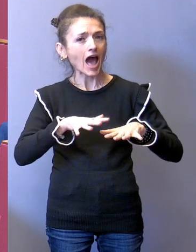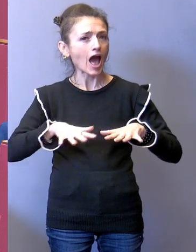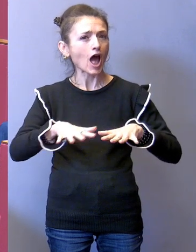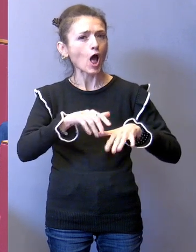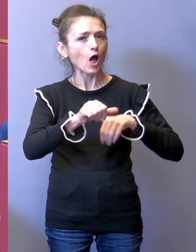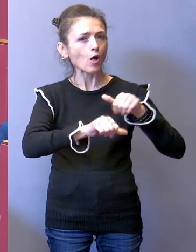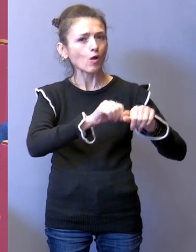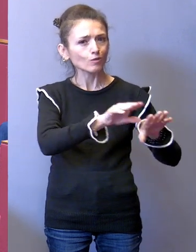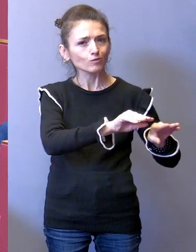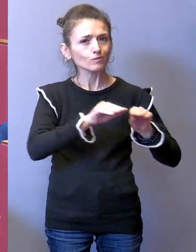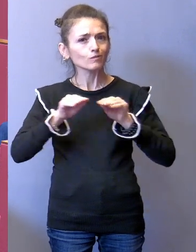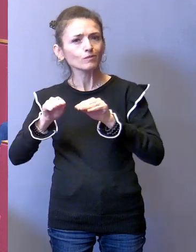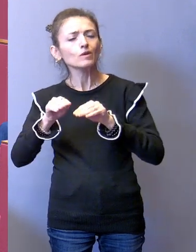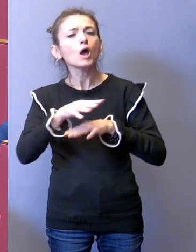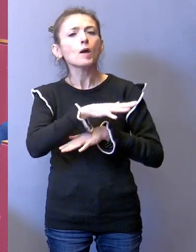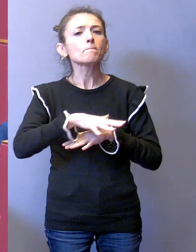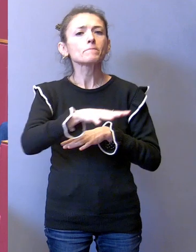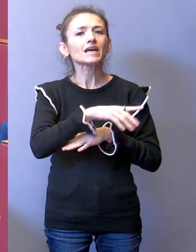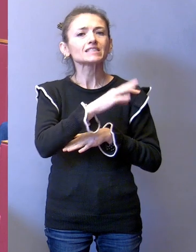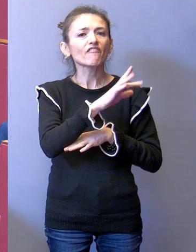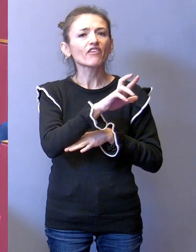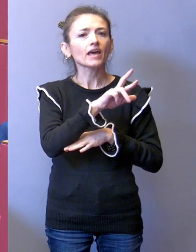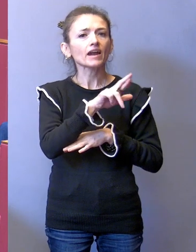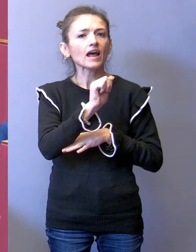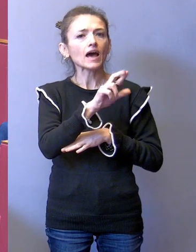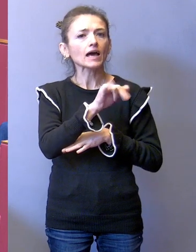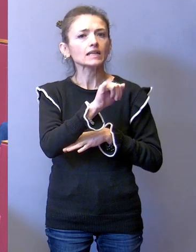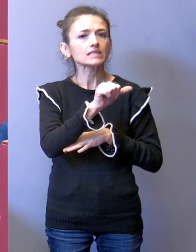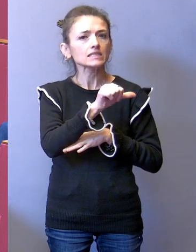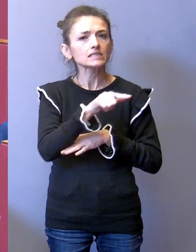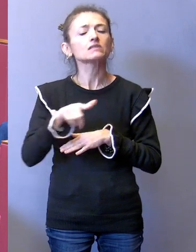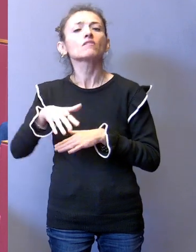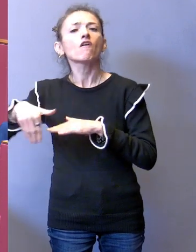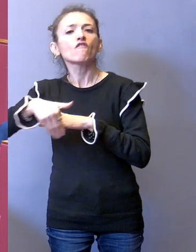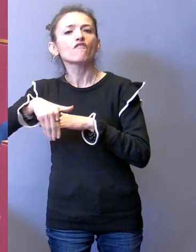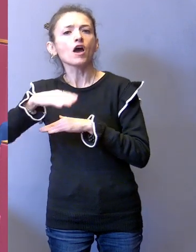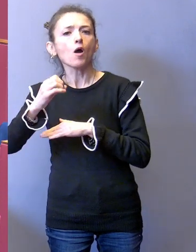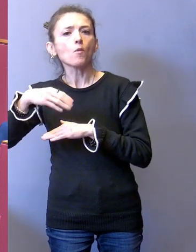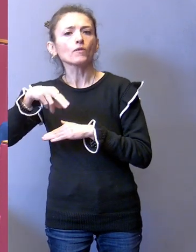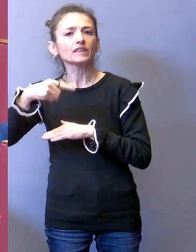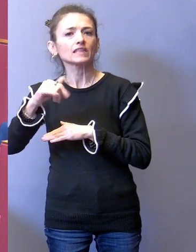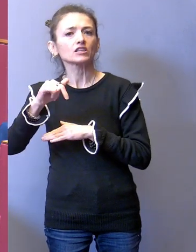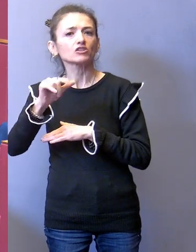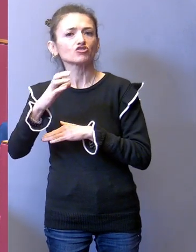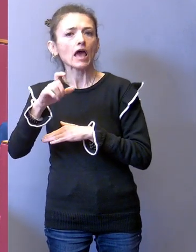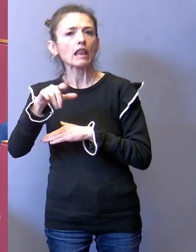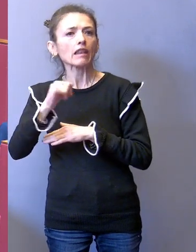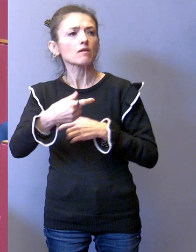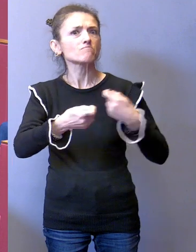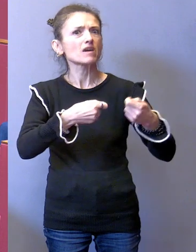dalla Piazza Galileo Ferraris a via Monticelli In occasione della discussione anche i municipio